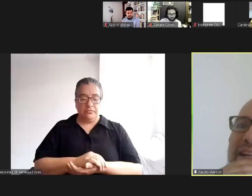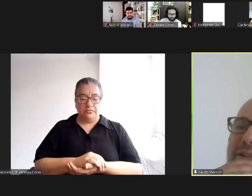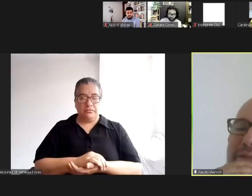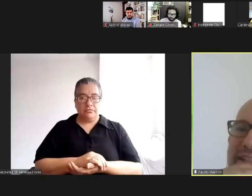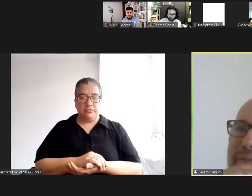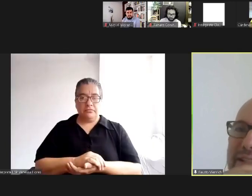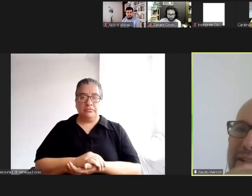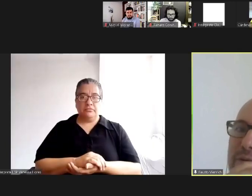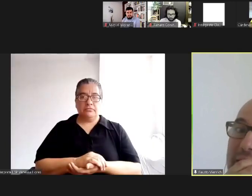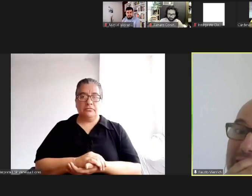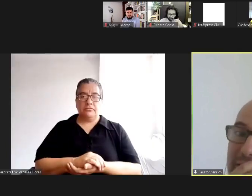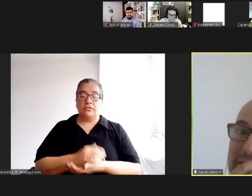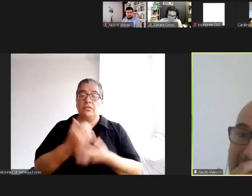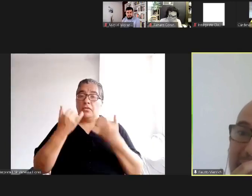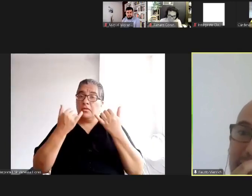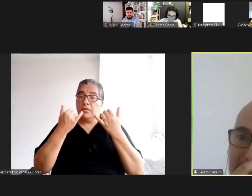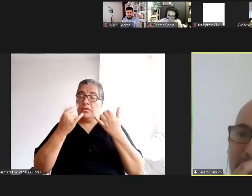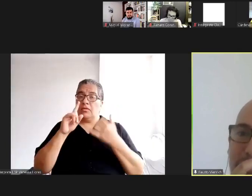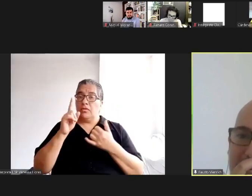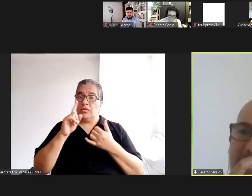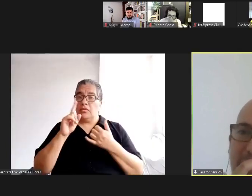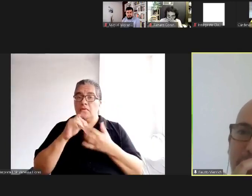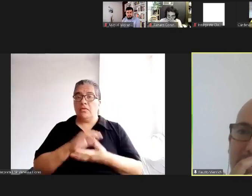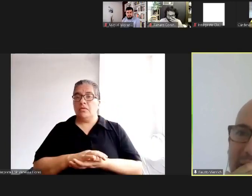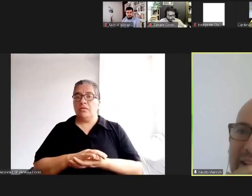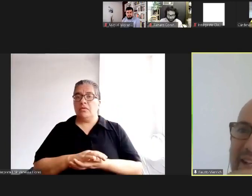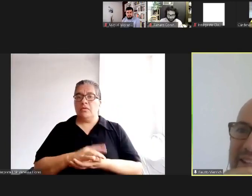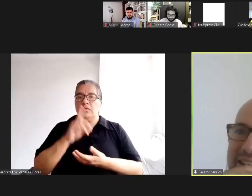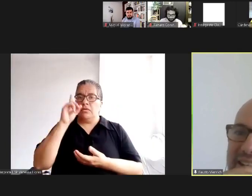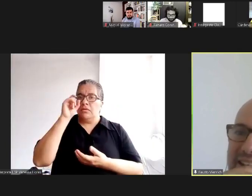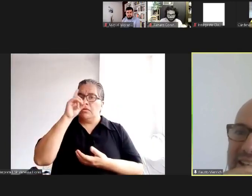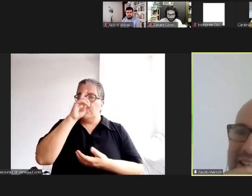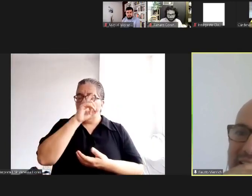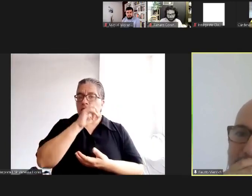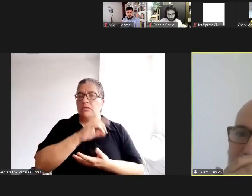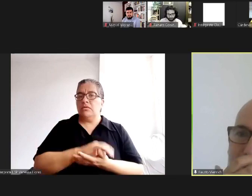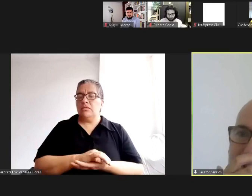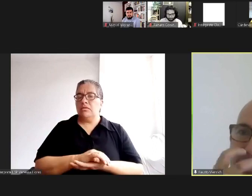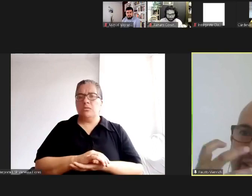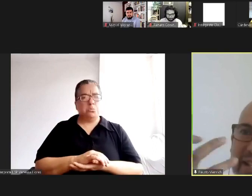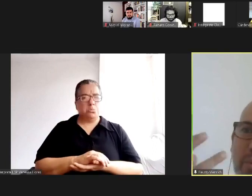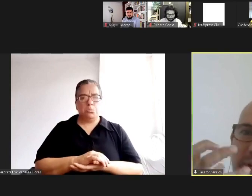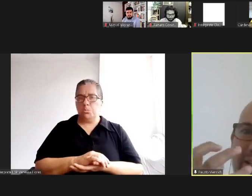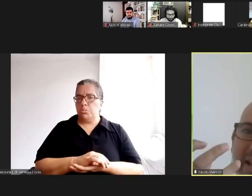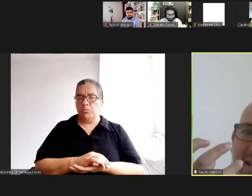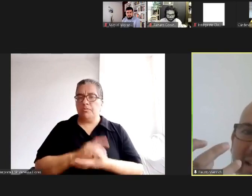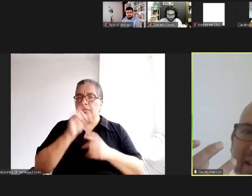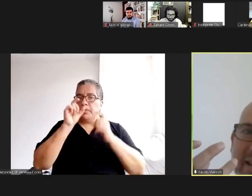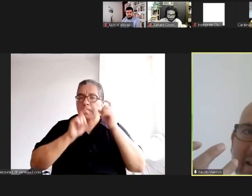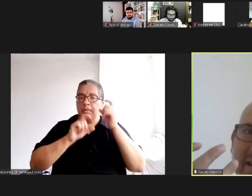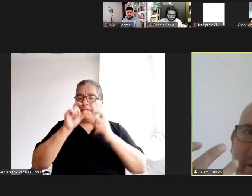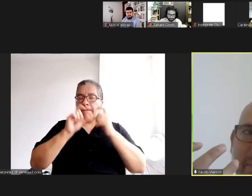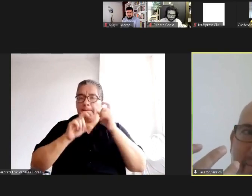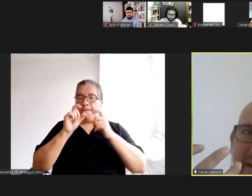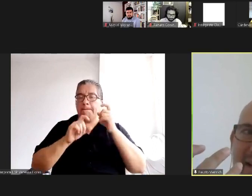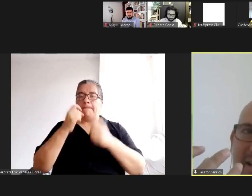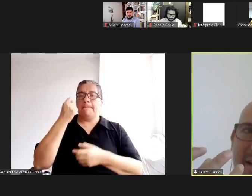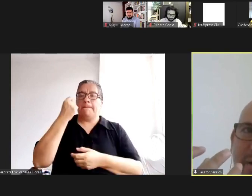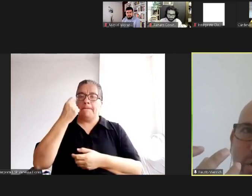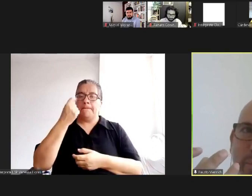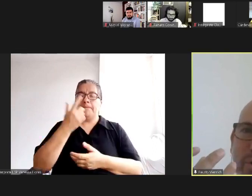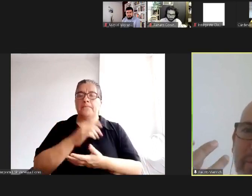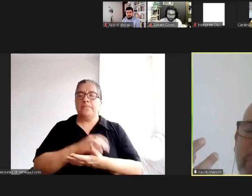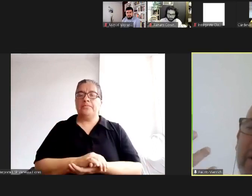mencionaba Renato, efectivamente no ha sido tan complicado de alguna manera que el público se dé cuenta de alguna